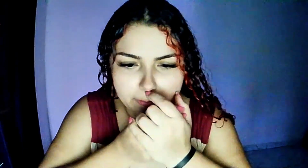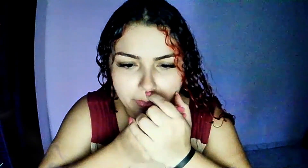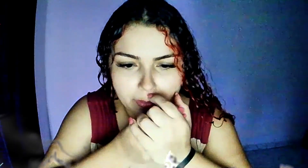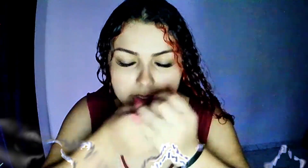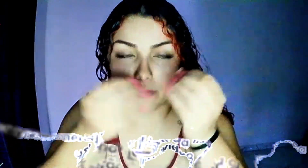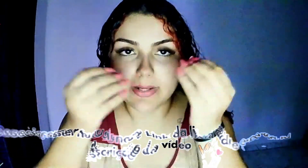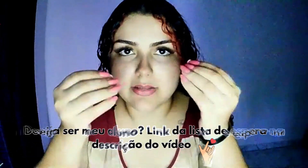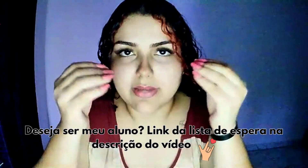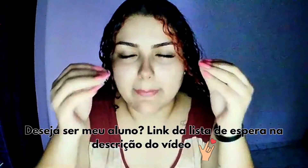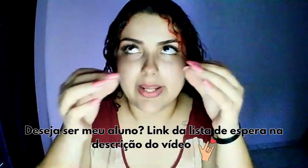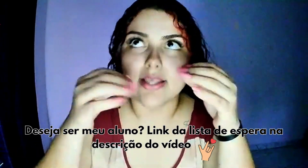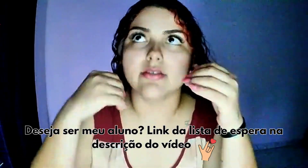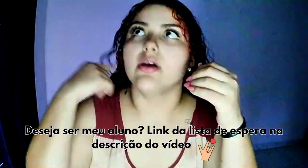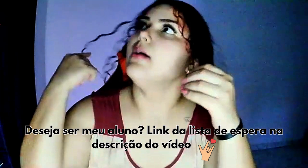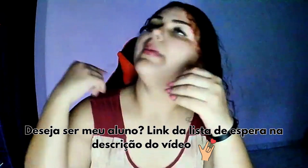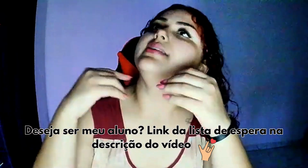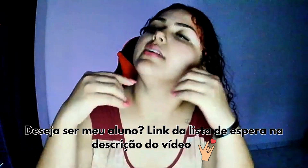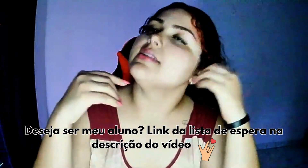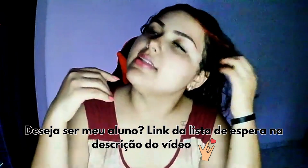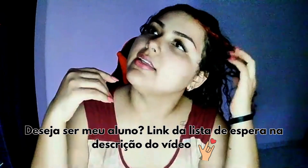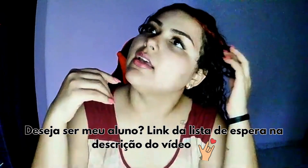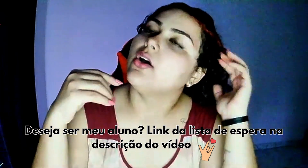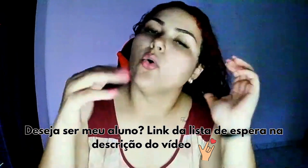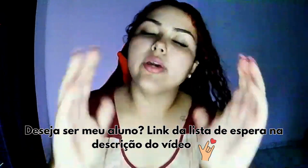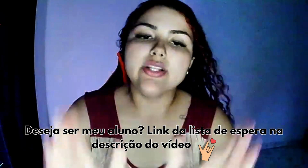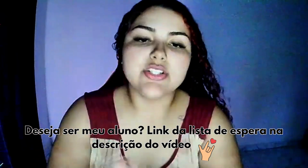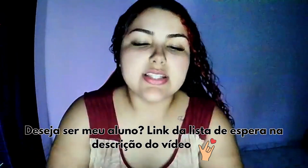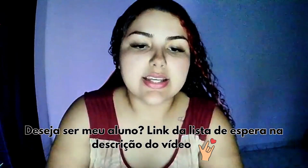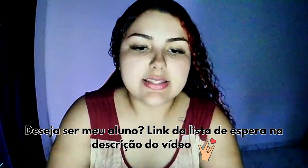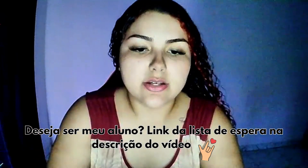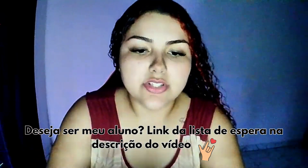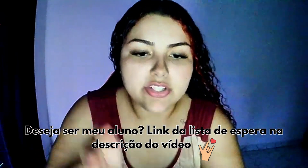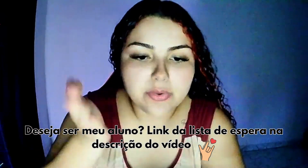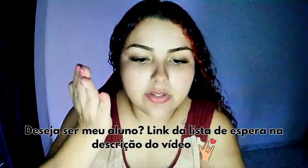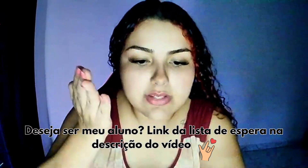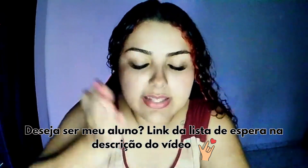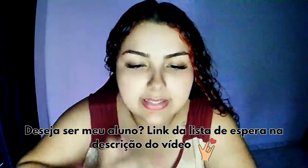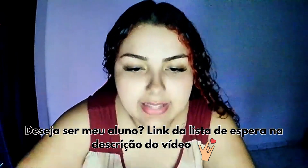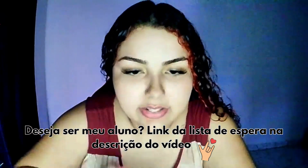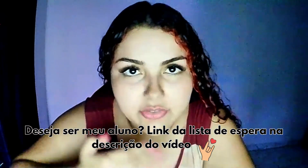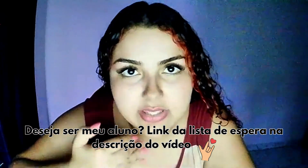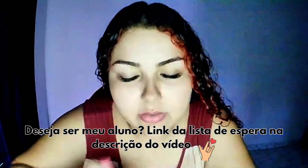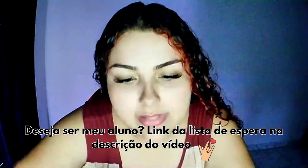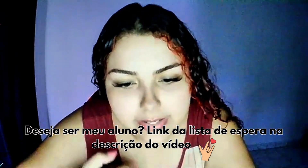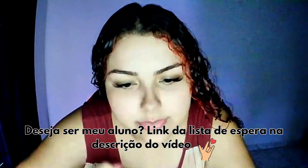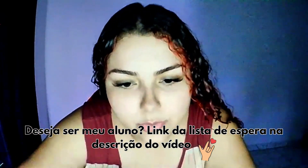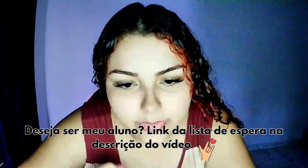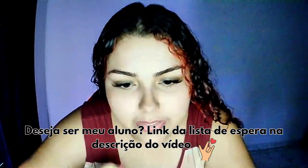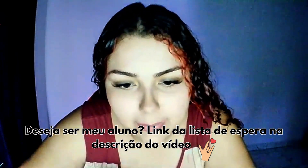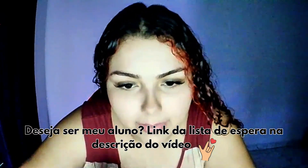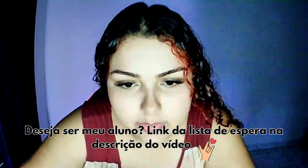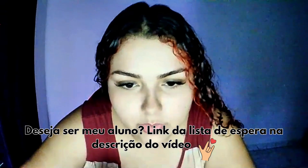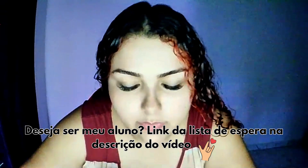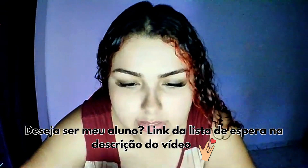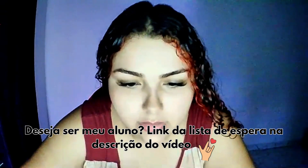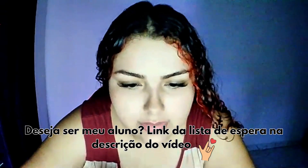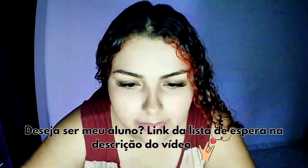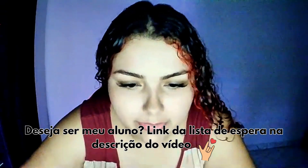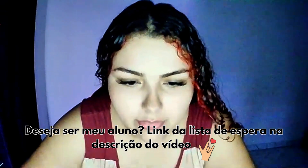Ok? Você não precisa ficar preso pensando assim. O grande X da questão, gente, é quando você entende, você consegue se comunicar mesmo quando você não sabe todos